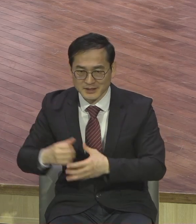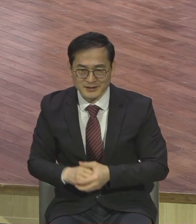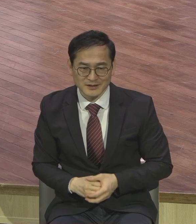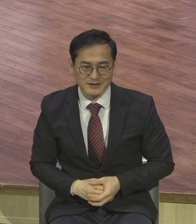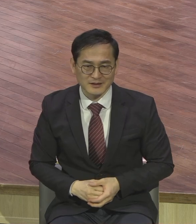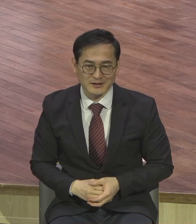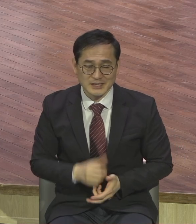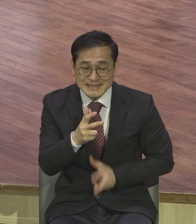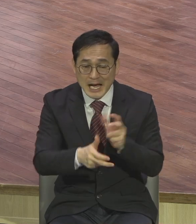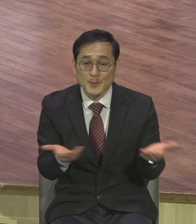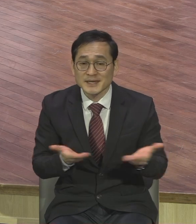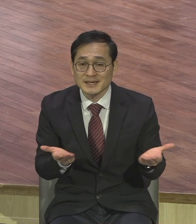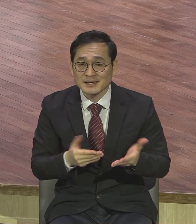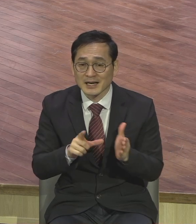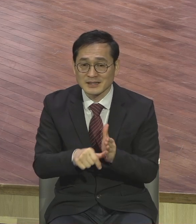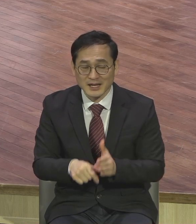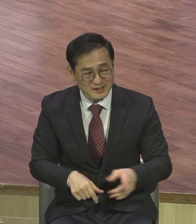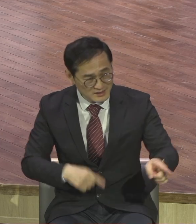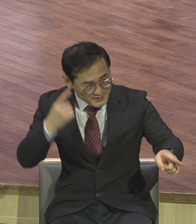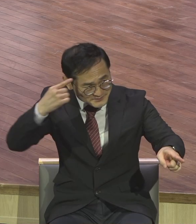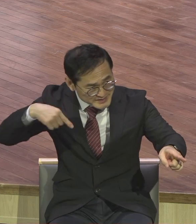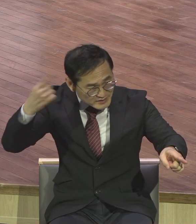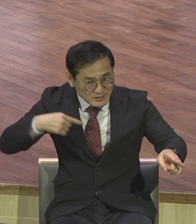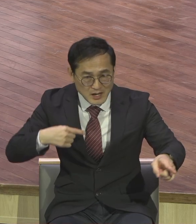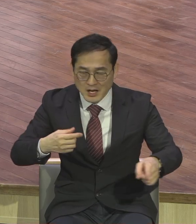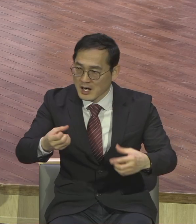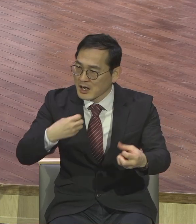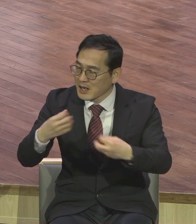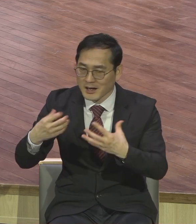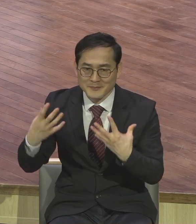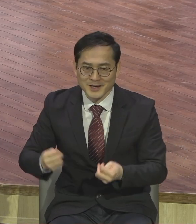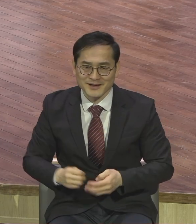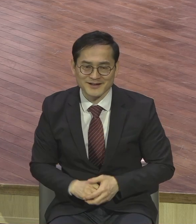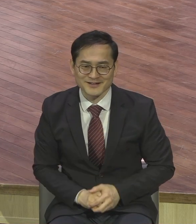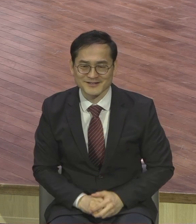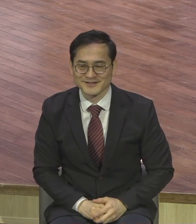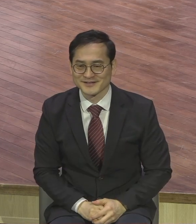같은 업자들 같은 업인데 미쳤구나.